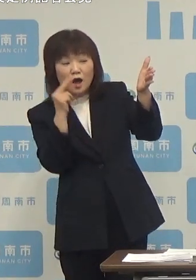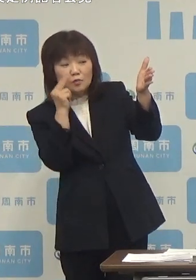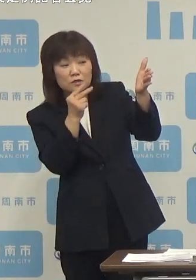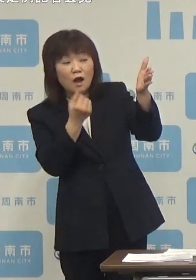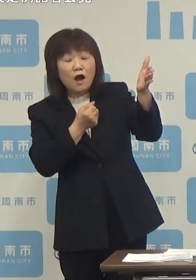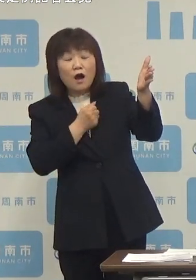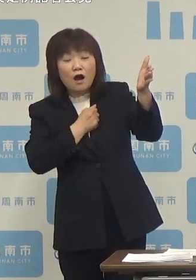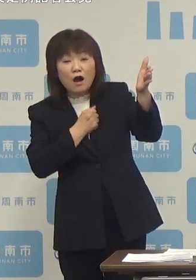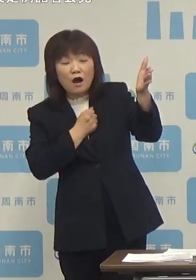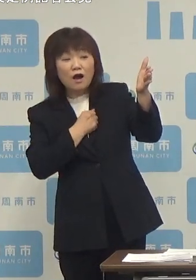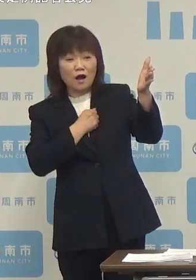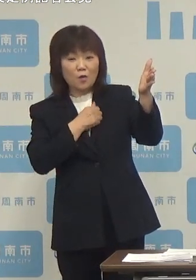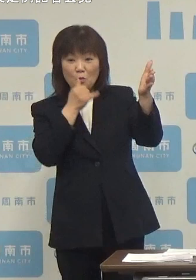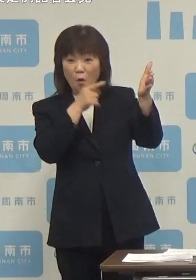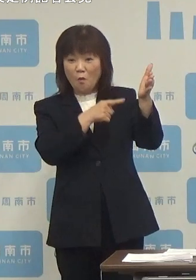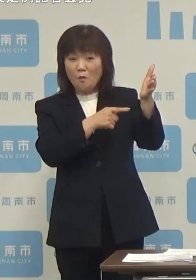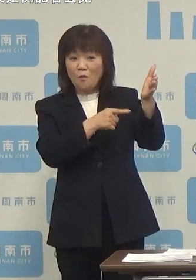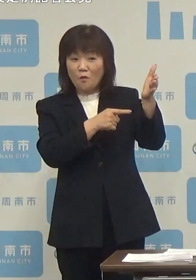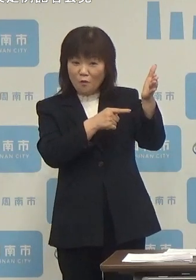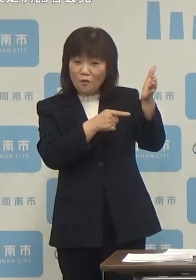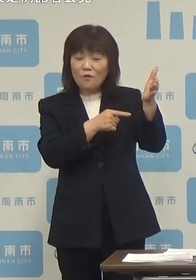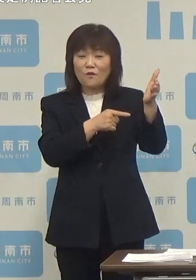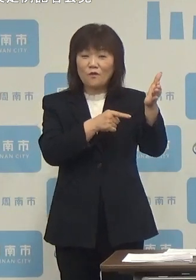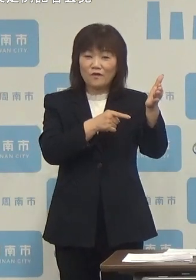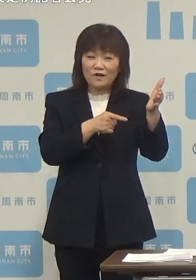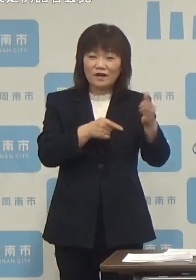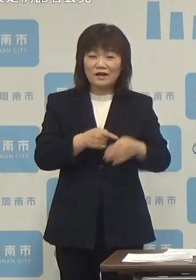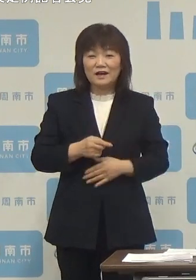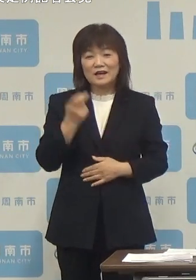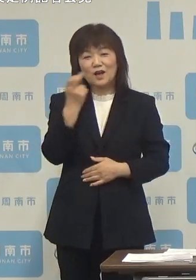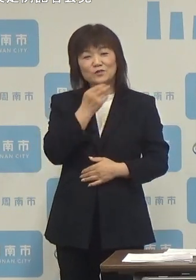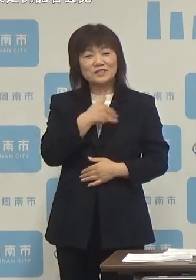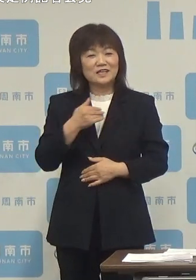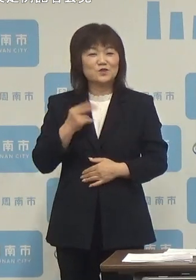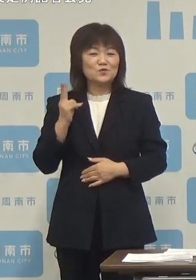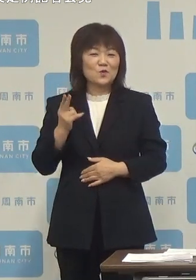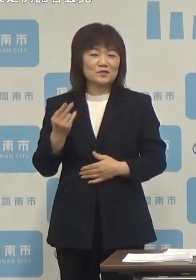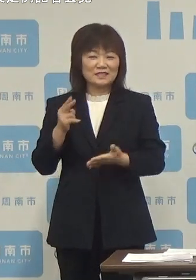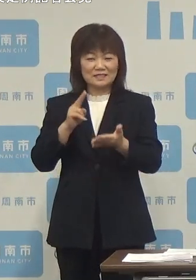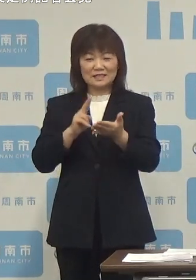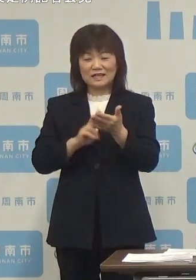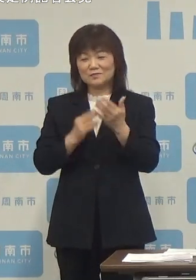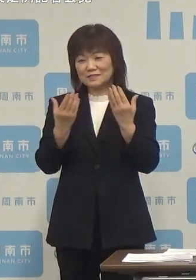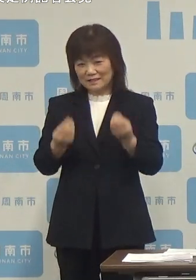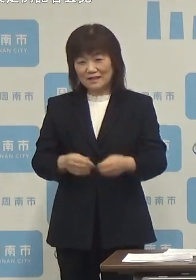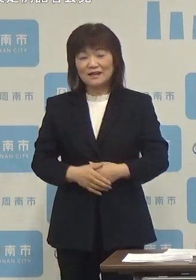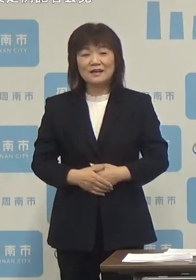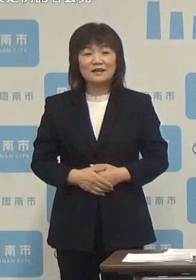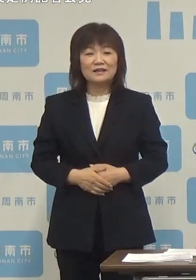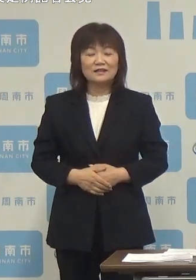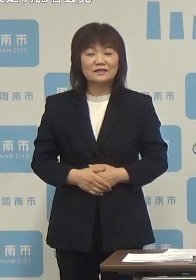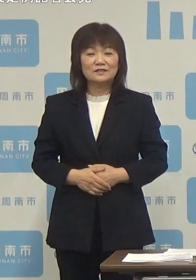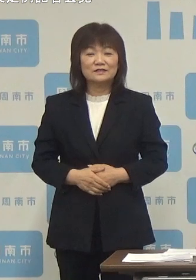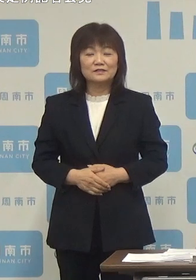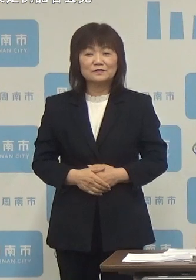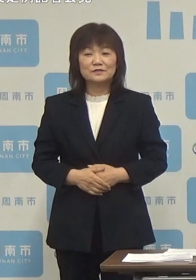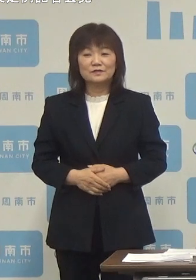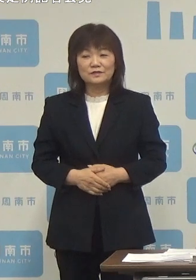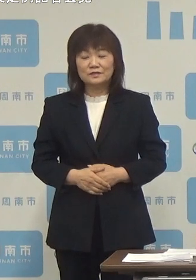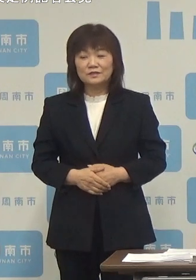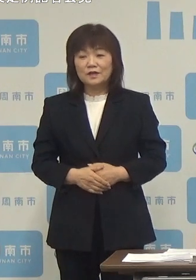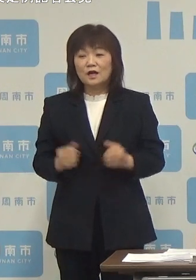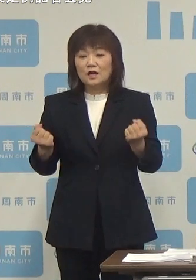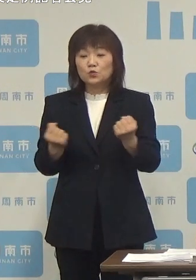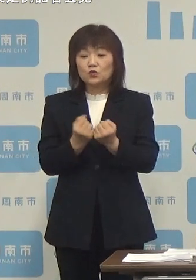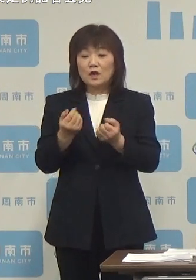、リアルタイムで、象の体重をご覧いただくことができるようになりました。なお